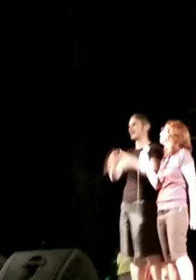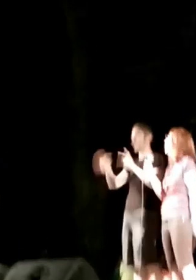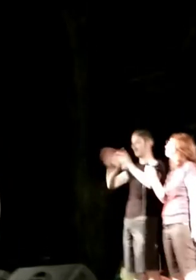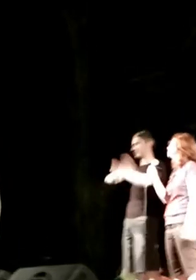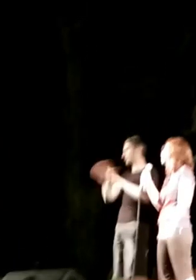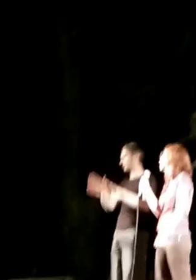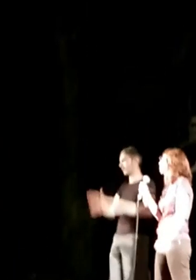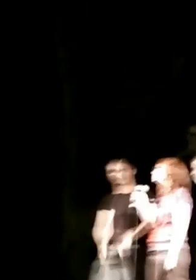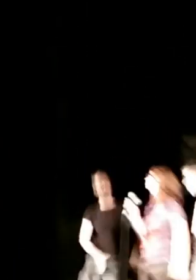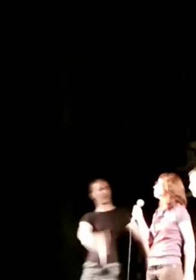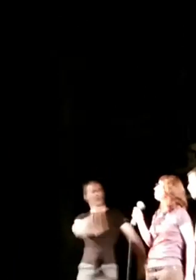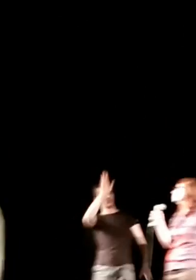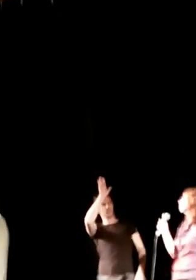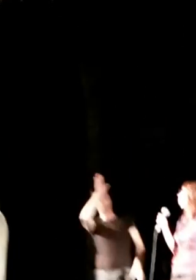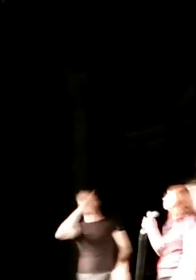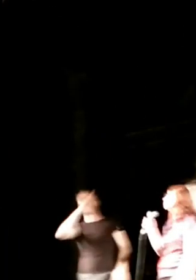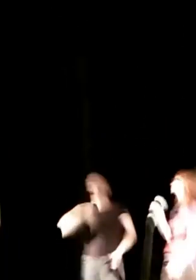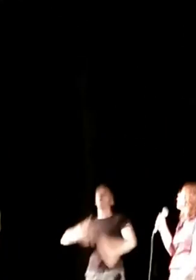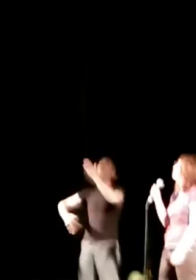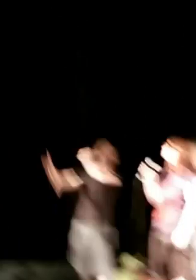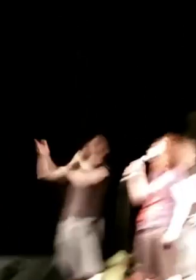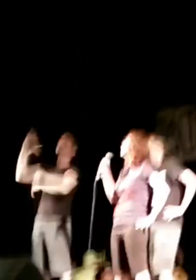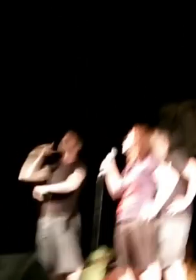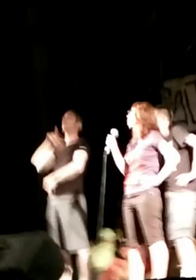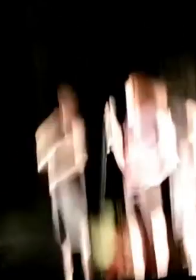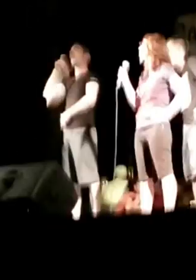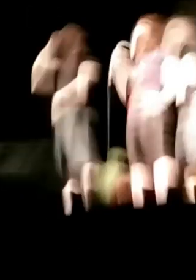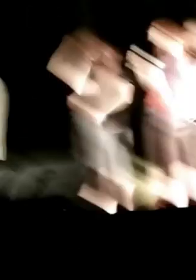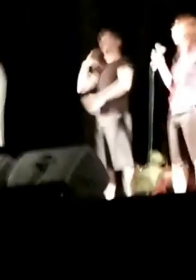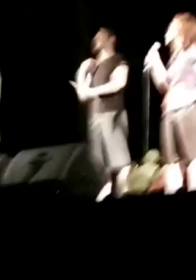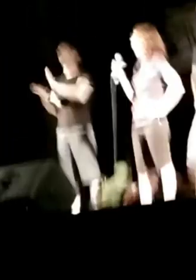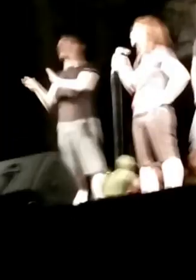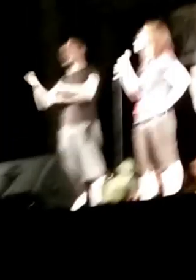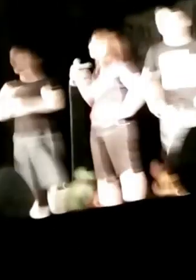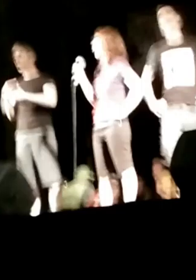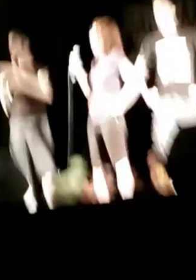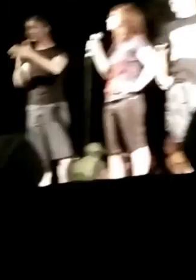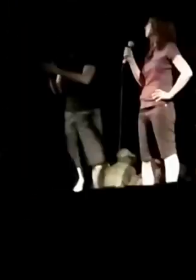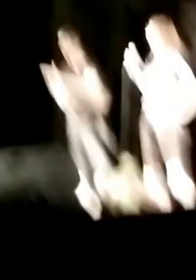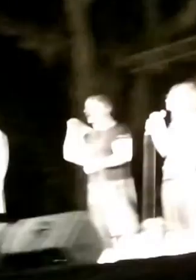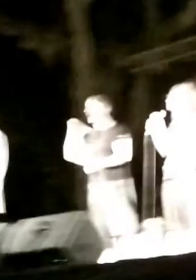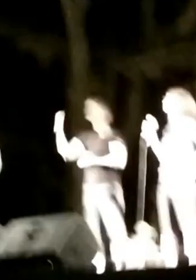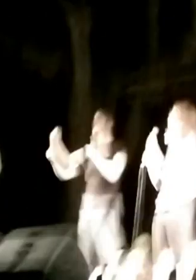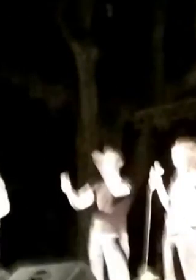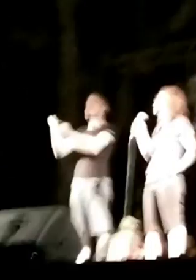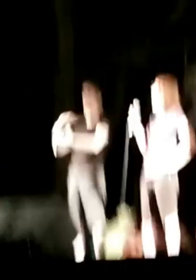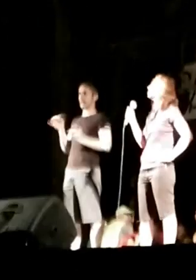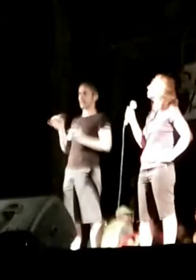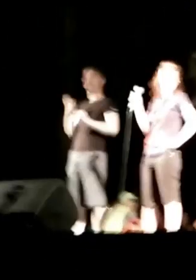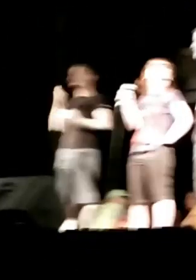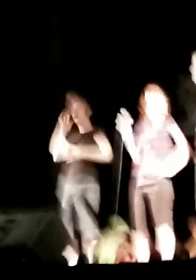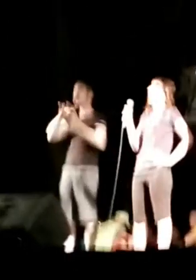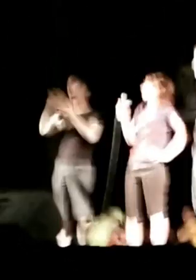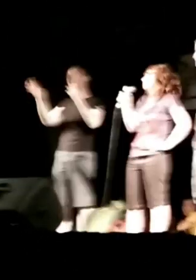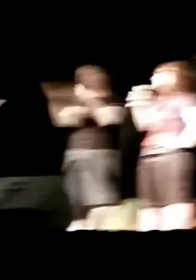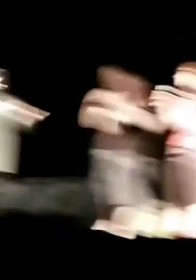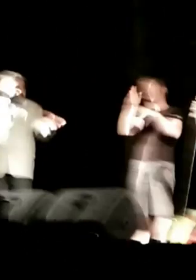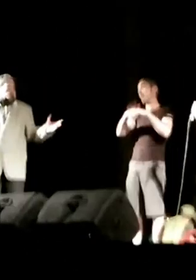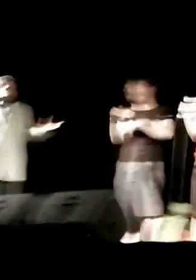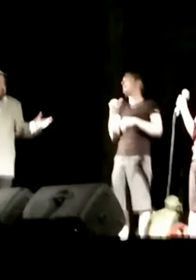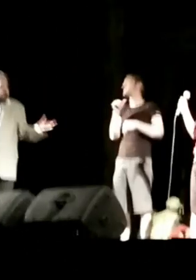¡Pro brutalidad! Que jo també vaig córrer davant dels grisos, Aquí no es tortura ni s'assassina ningú. I si algú està a la presó és perquè alguna cosa ha